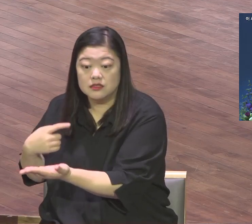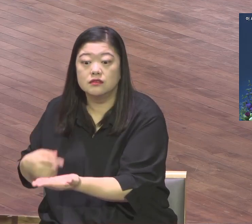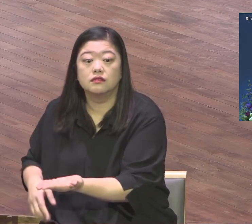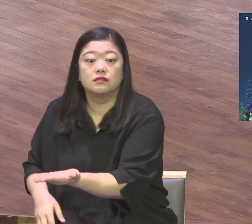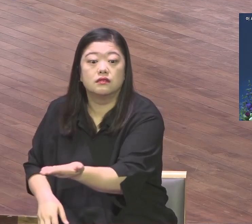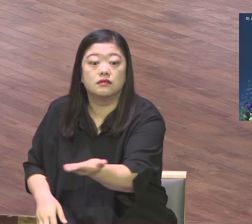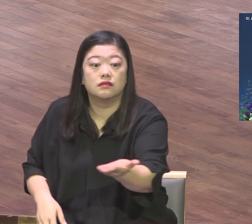듣겠다는데